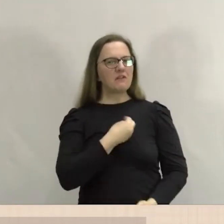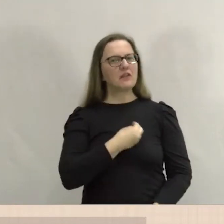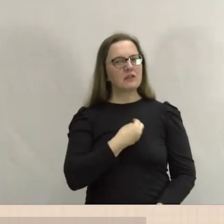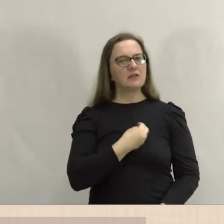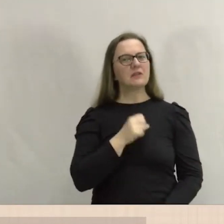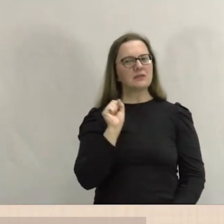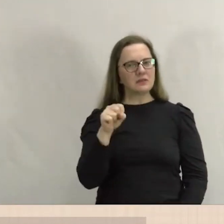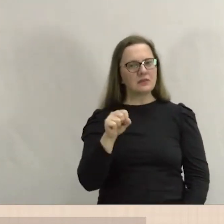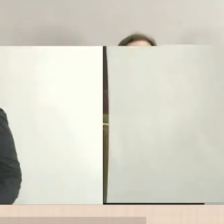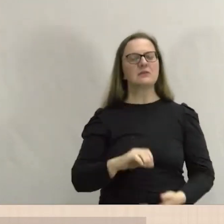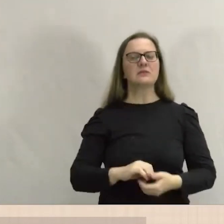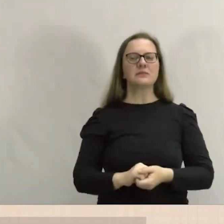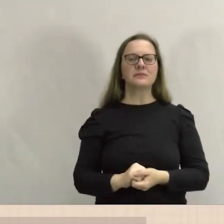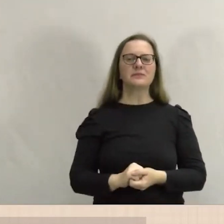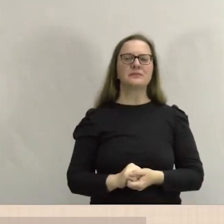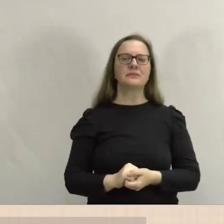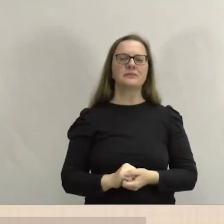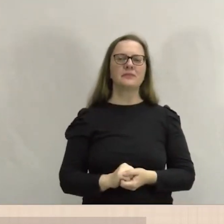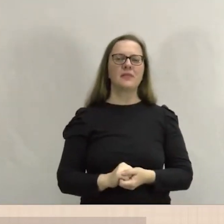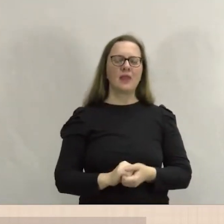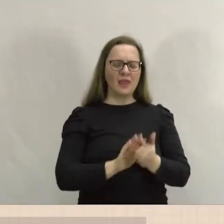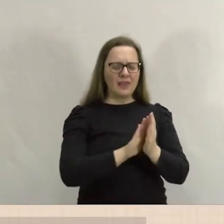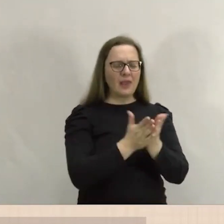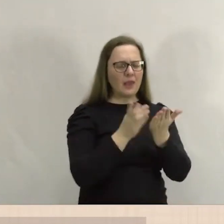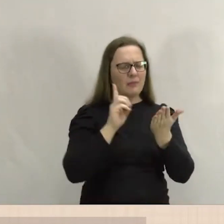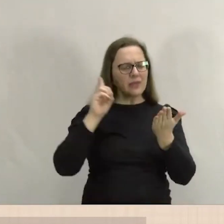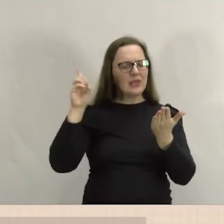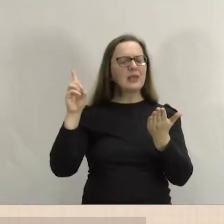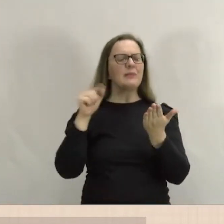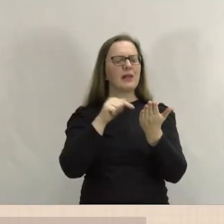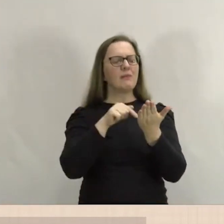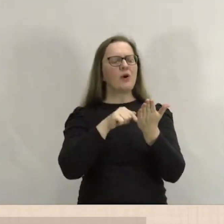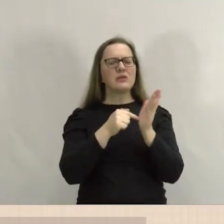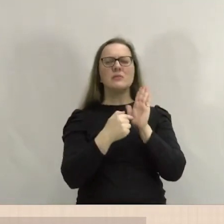E são elas mesmas que testificam de mim.